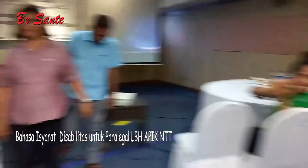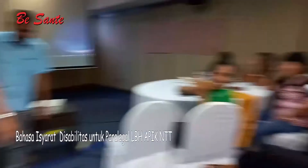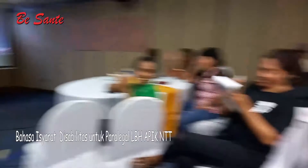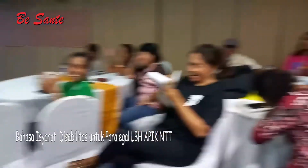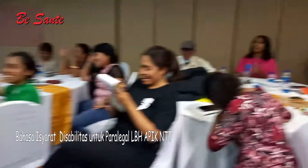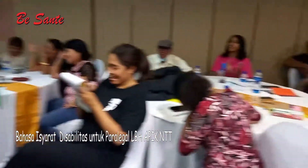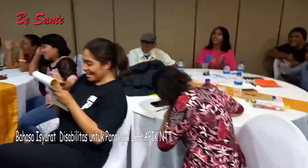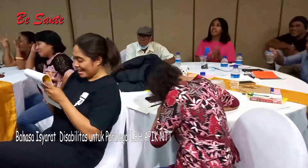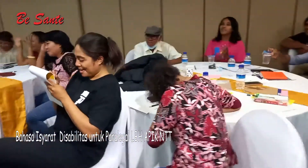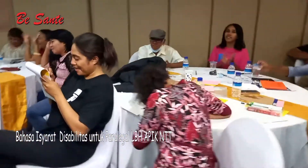kasih.